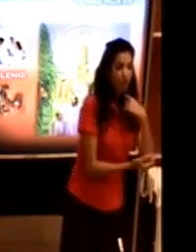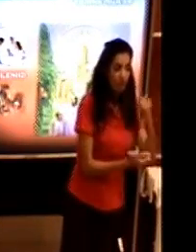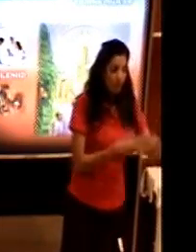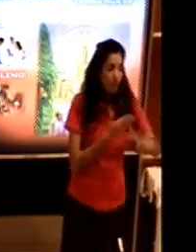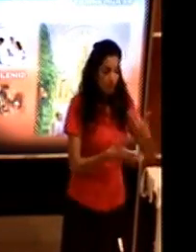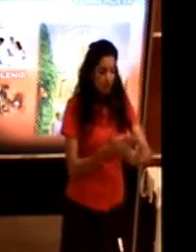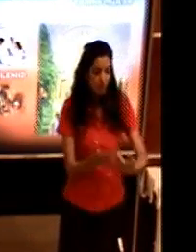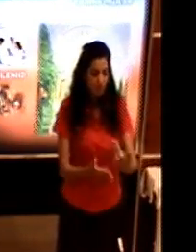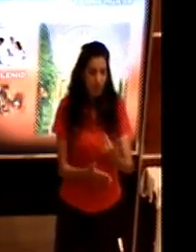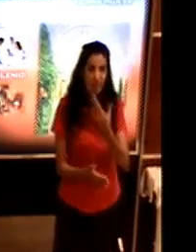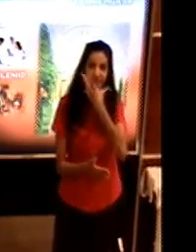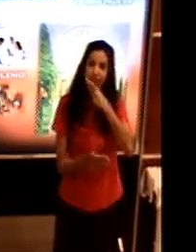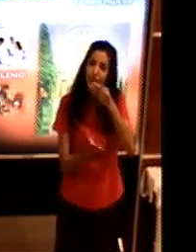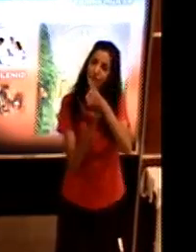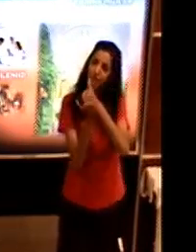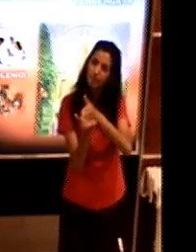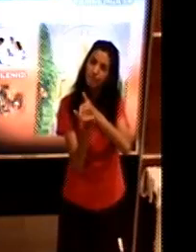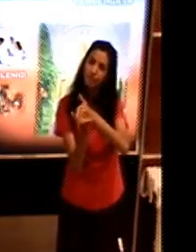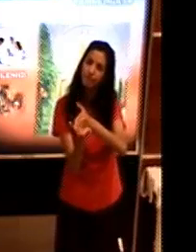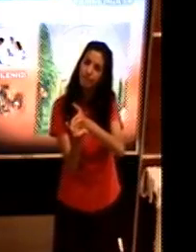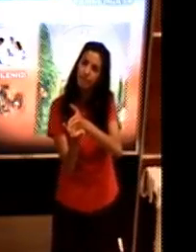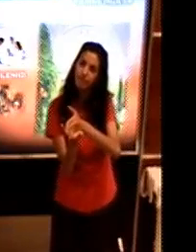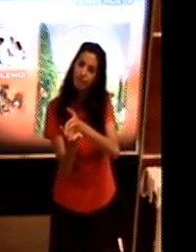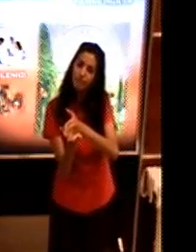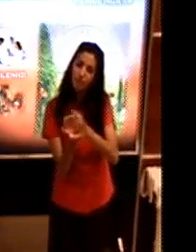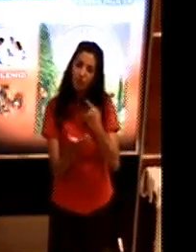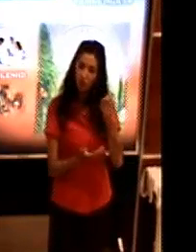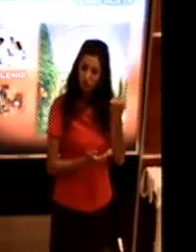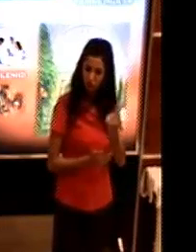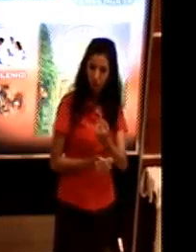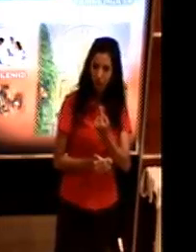para servirle. ¿Estamos dispuestos a